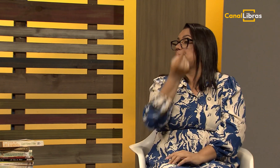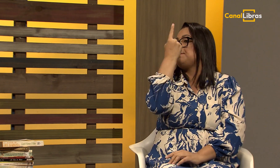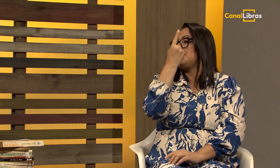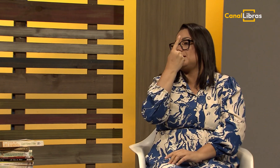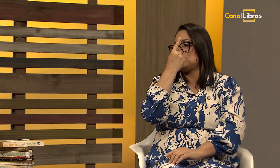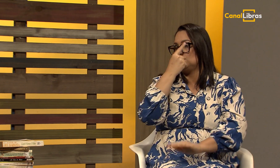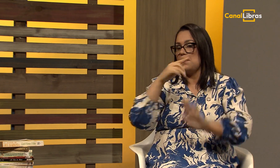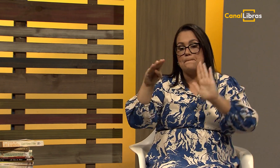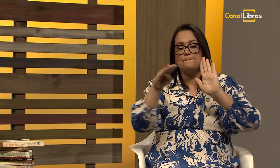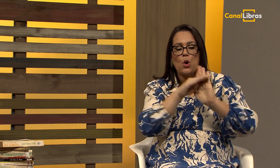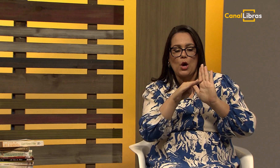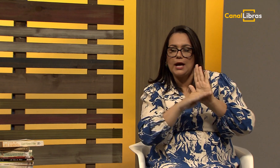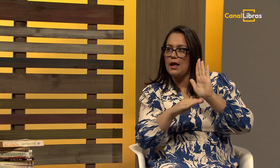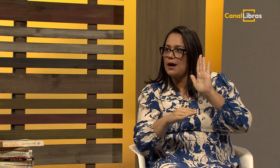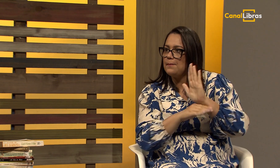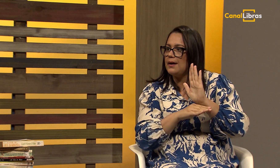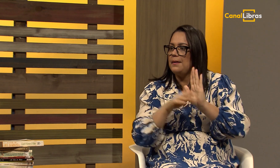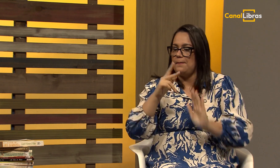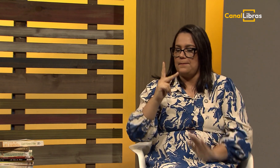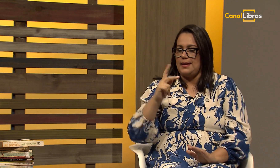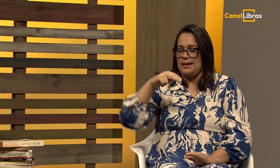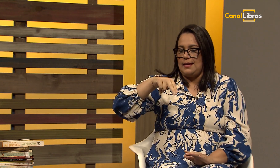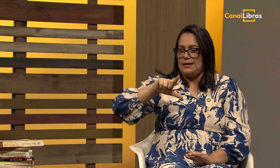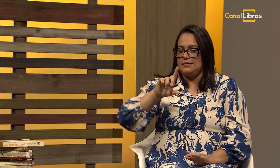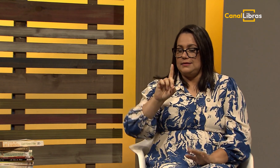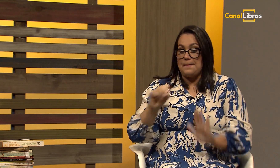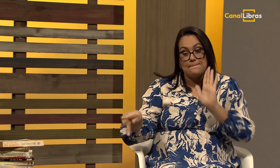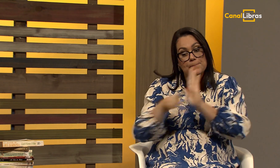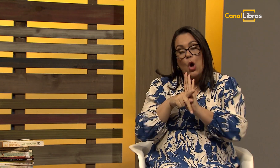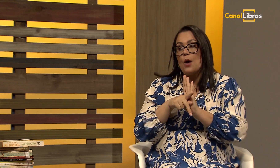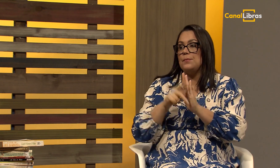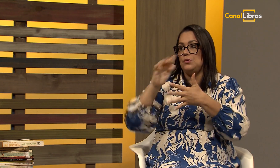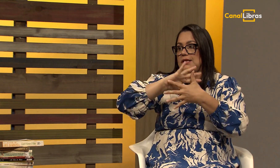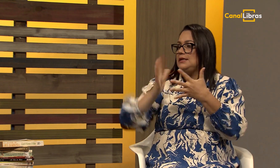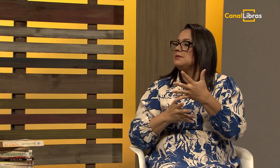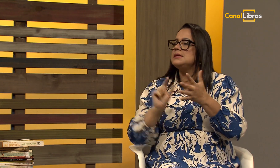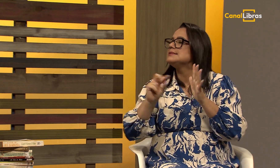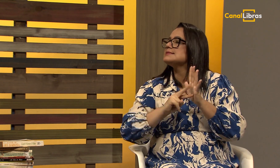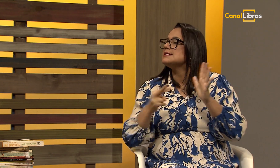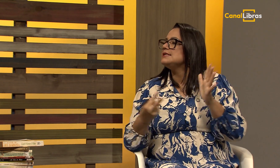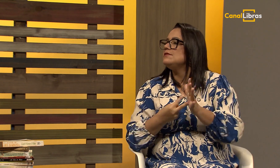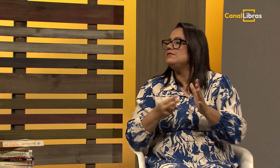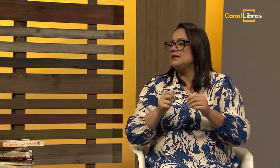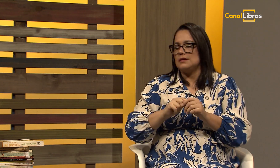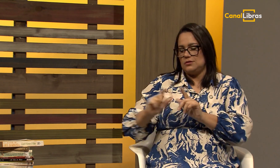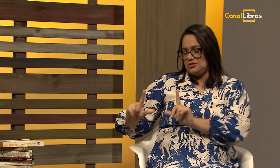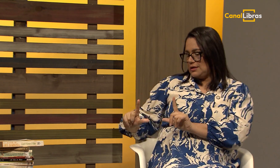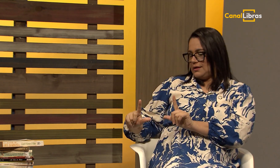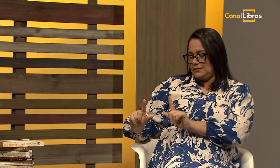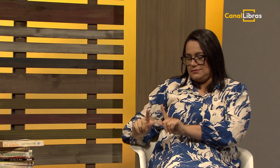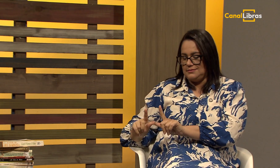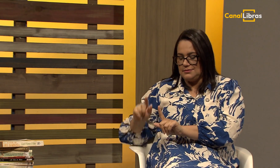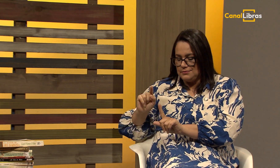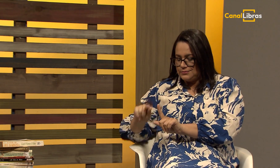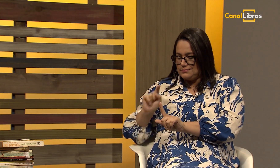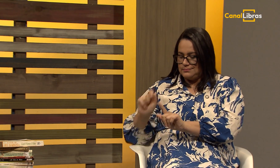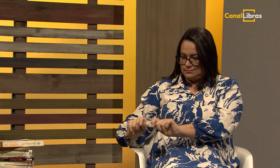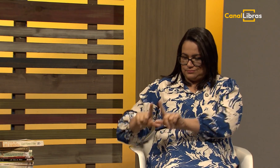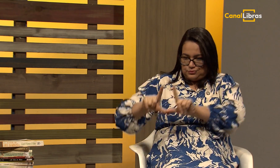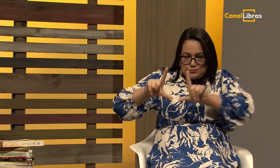criar o primeiro programa PNLD, em Libras. O respectivo conteúdo prioriza a língua brasileira de